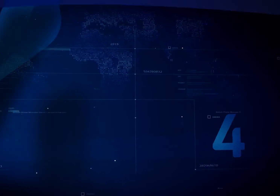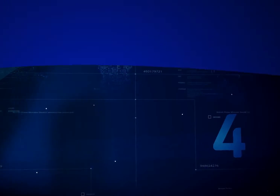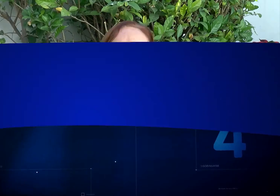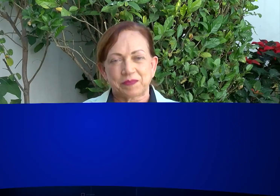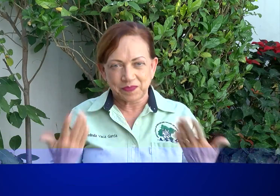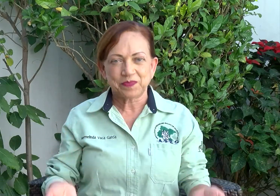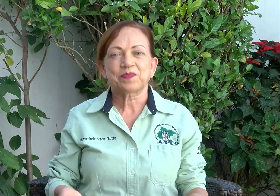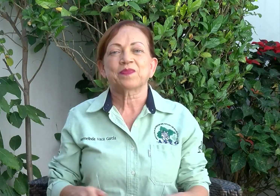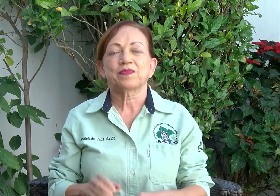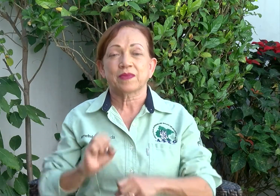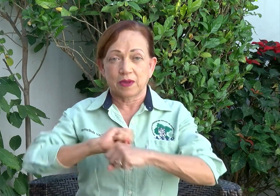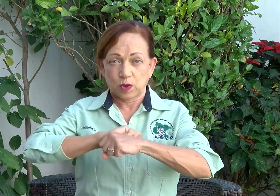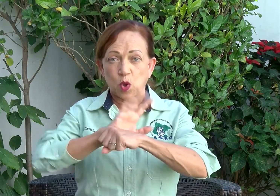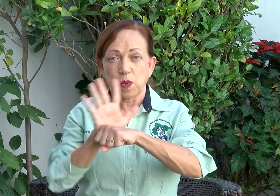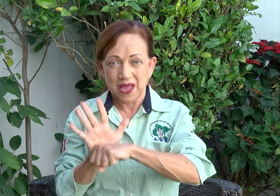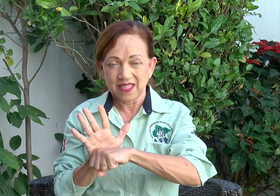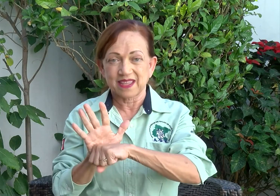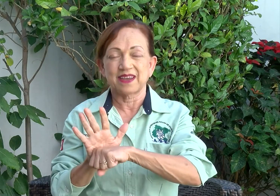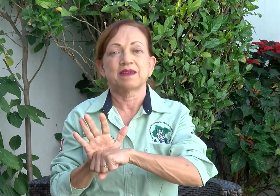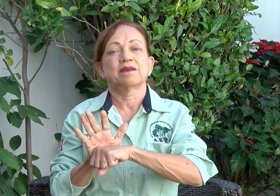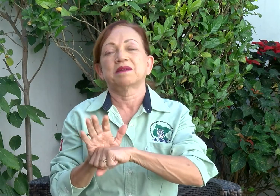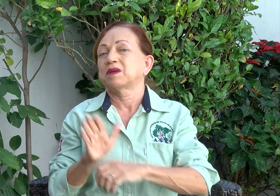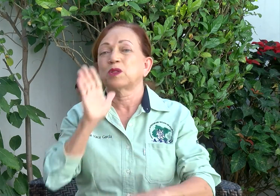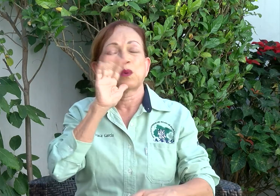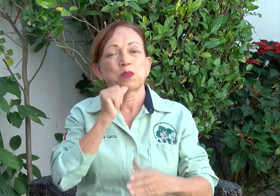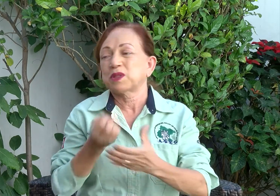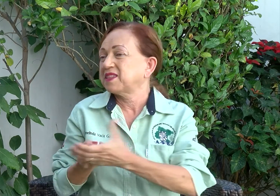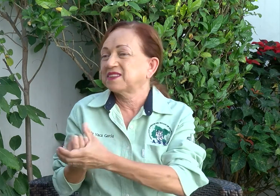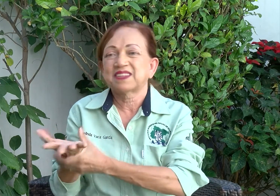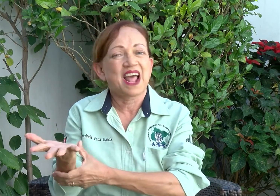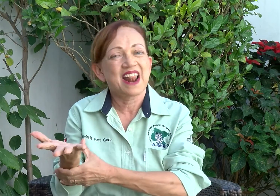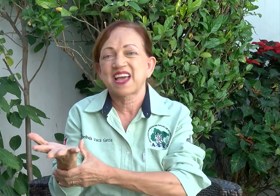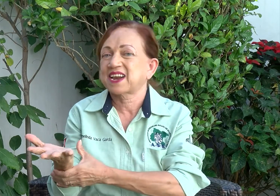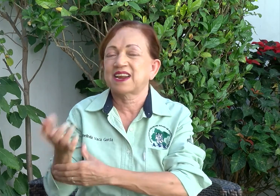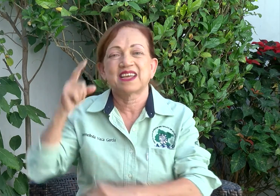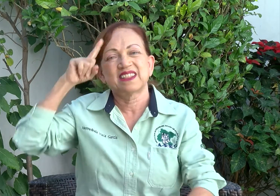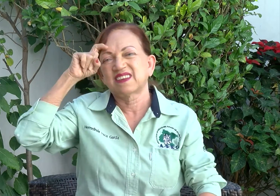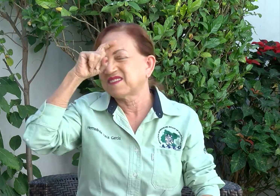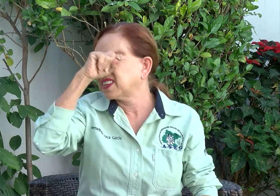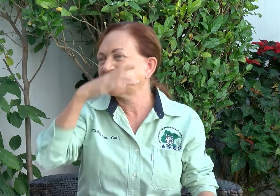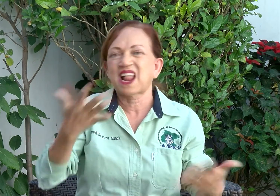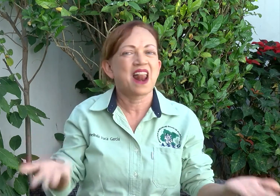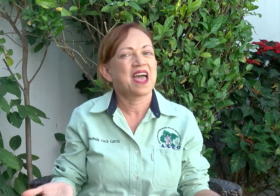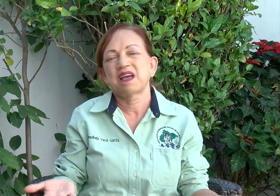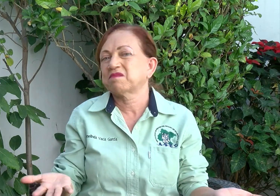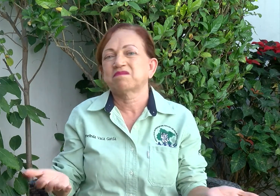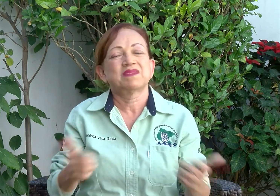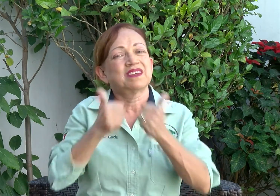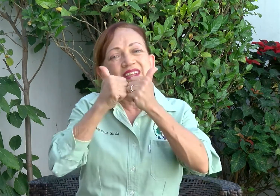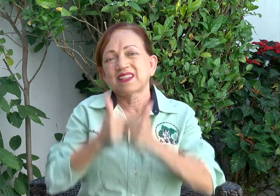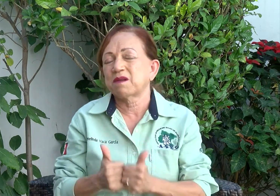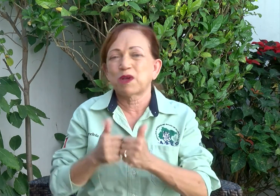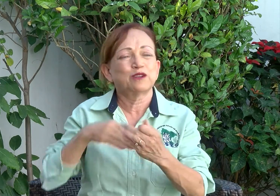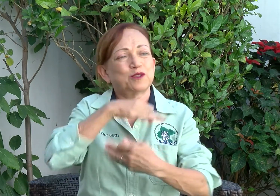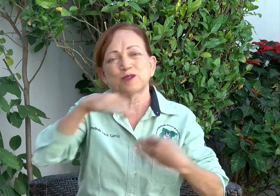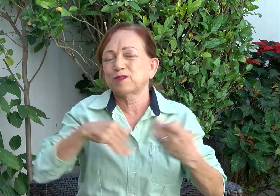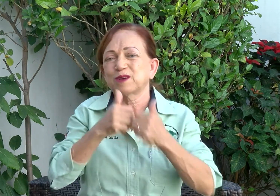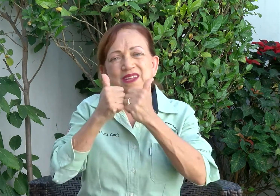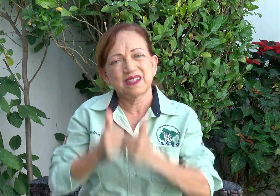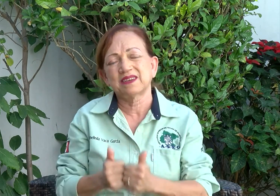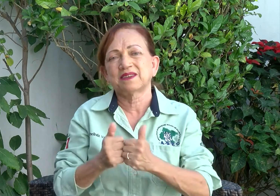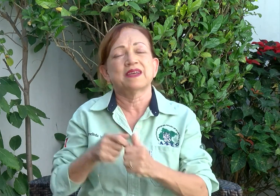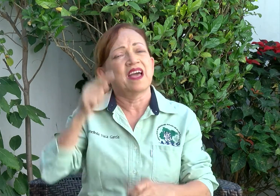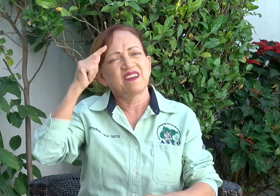otras. A partir de la pandemia, que no hemos salido con una nueva realidad, nos hemos